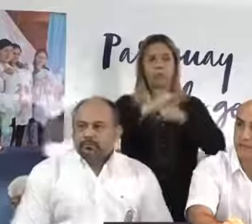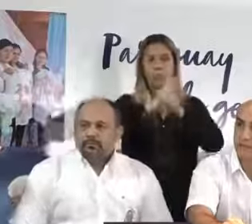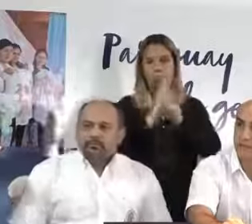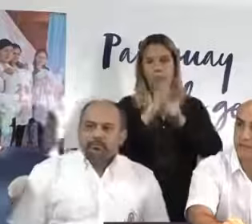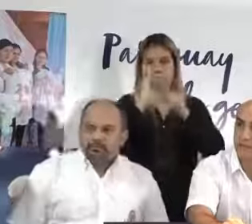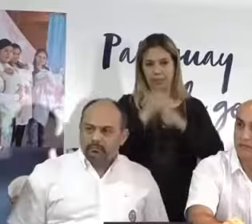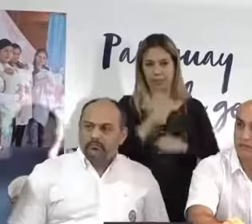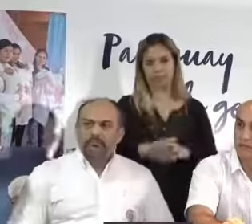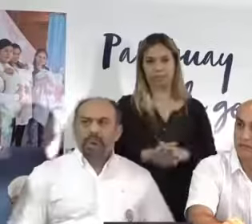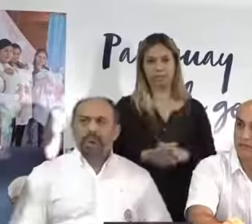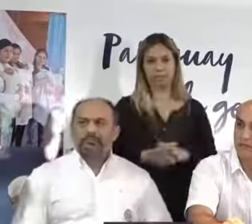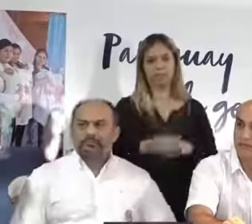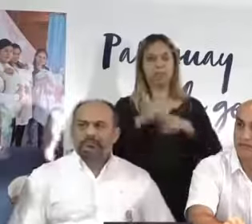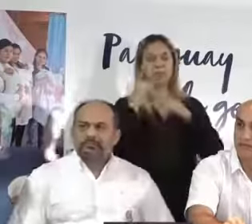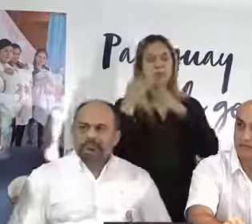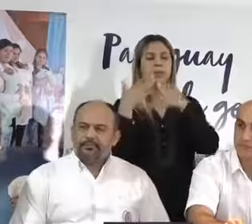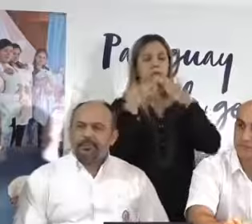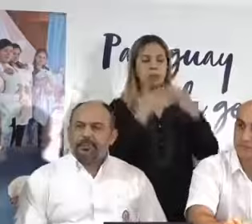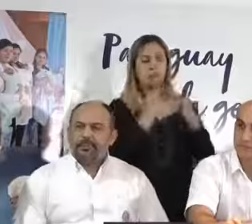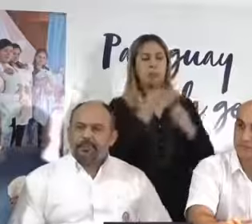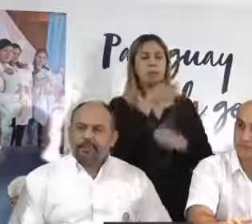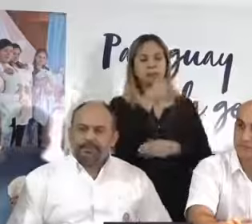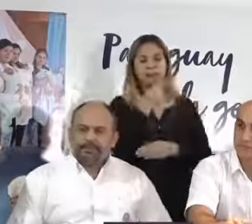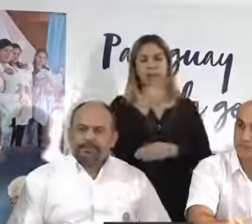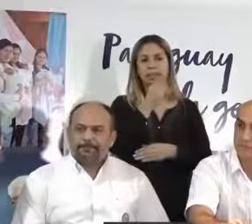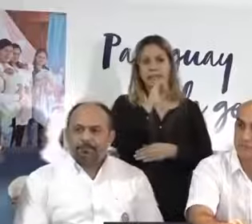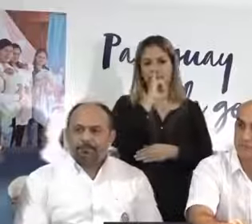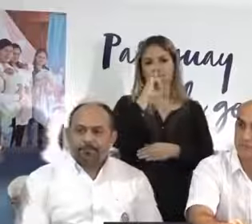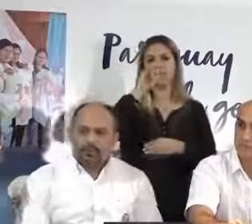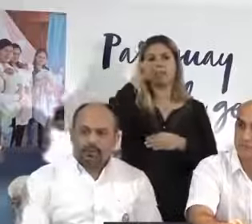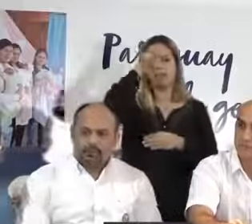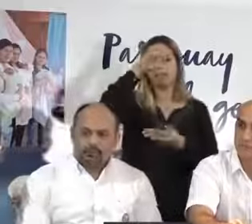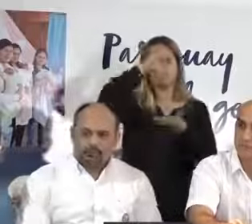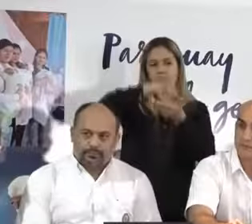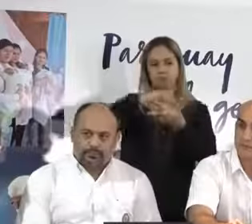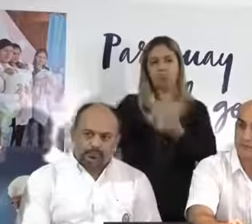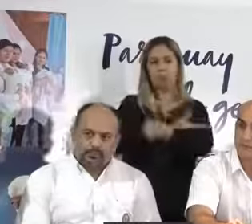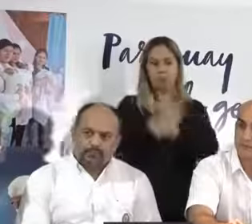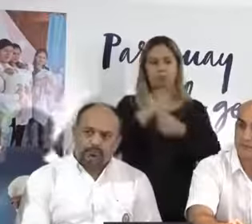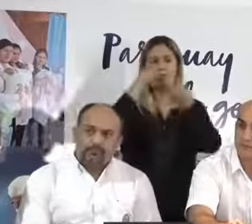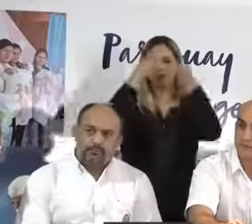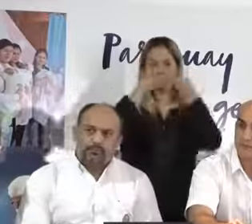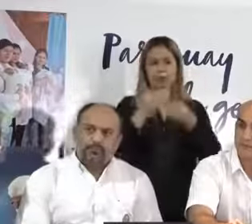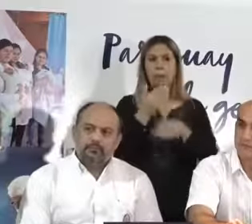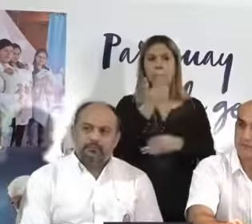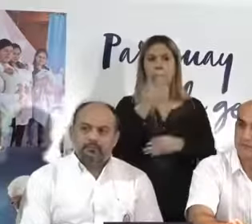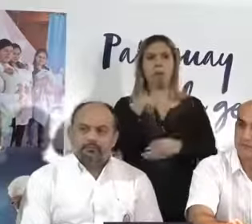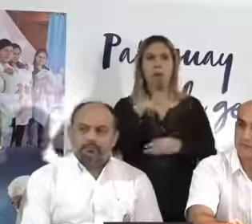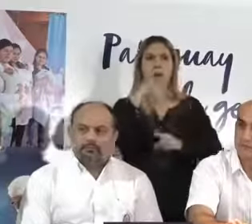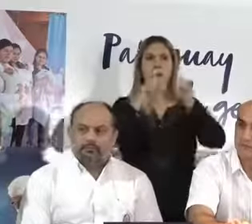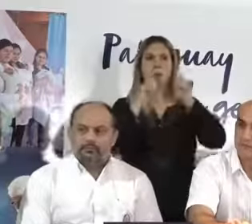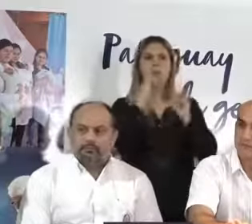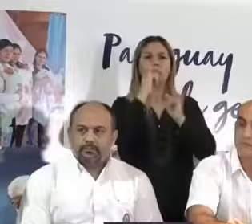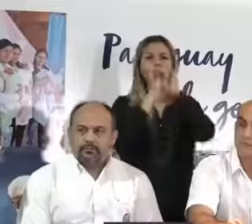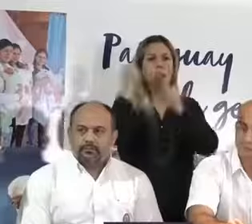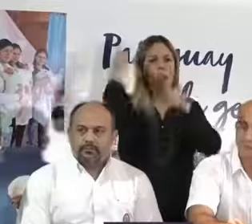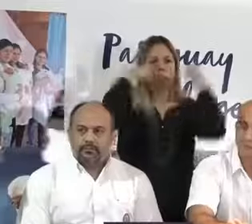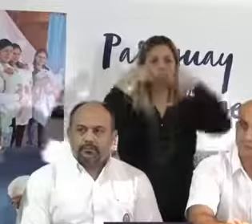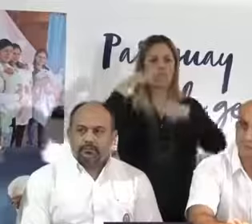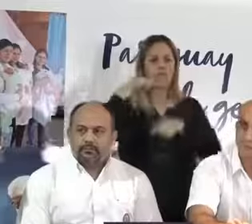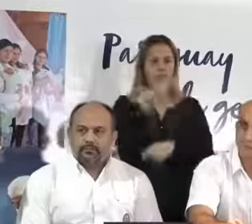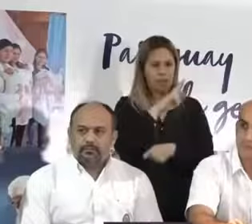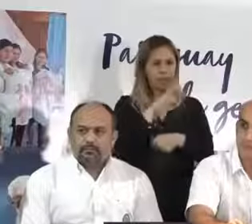caso a los canales oficiales, pero de repente uno ve la población, incluso en redes sociales o en distintas partes, noticias falsas. ¿En